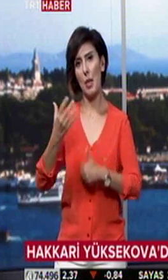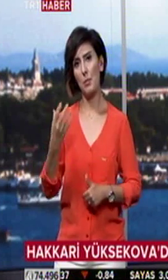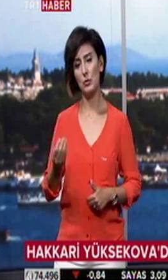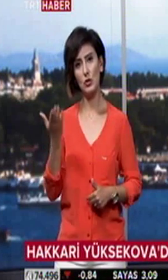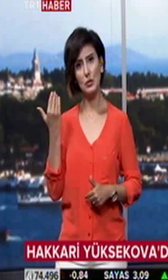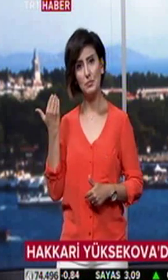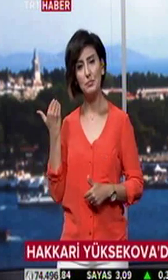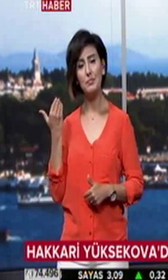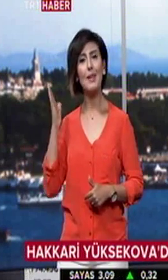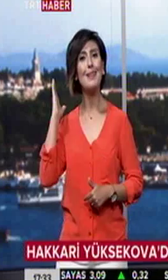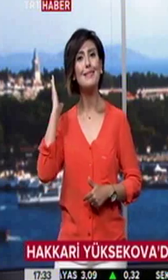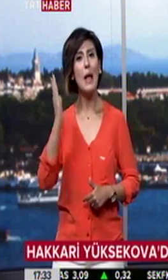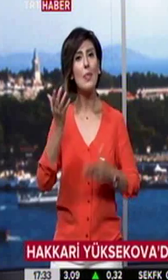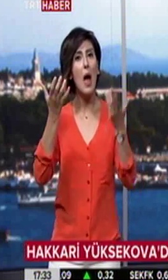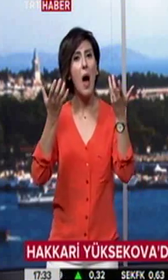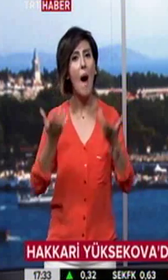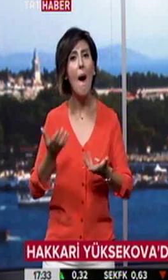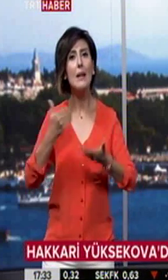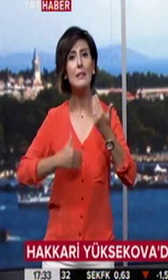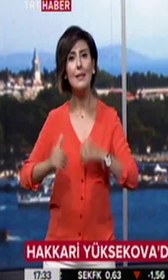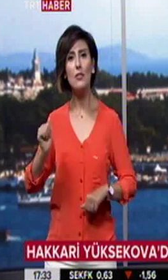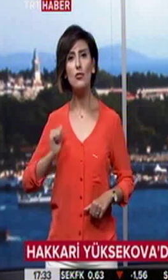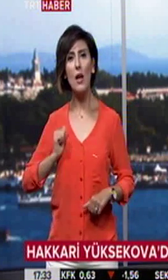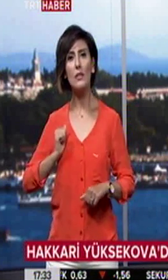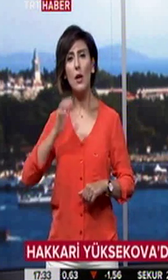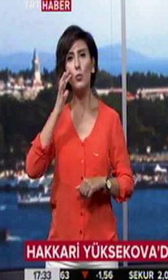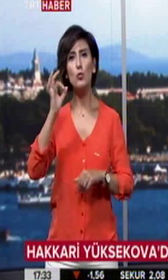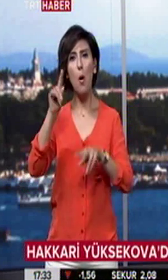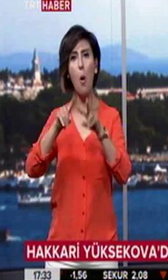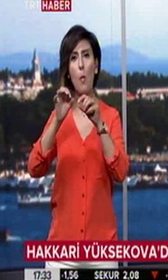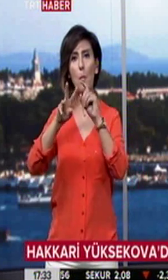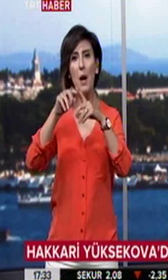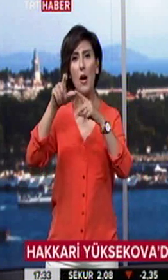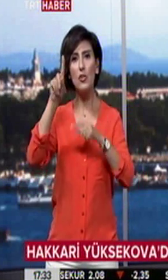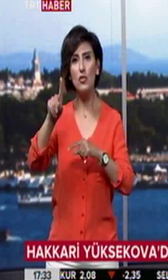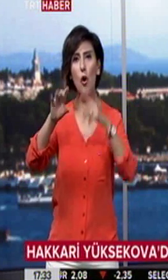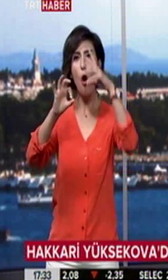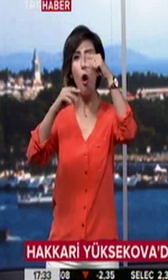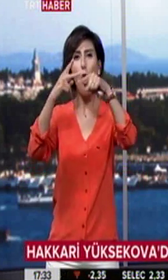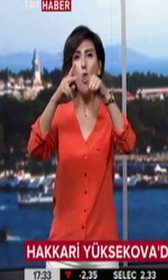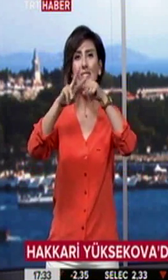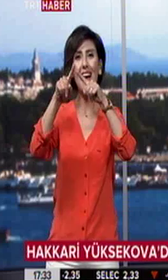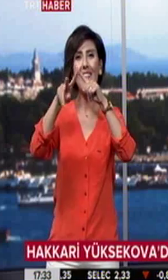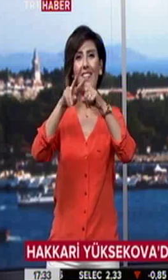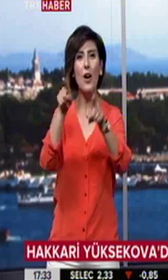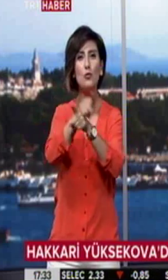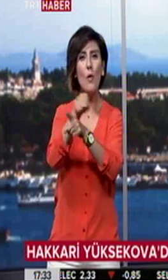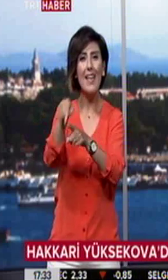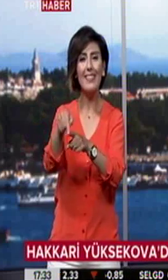yaralanmıştı. Saldırıda ağır yaralanan jandarma uzman onbaşı Mustafa Özat'a tedavi